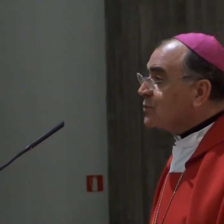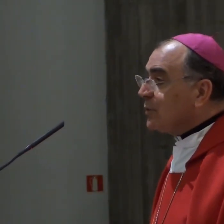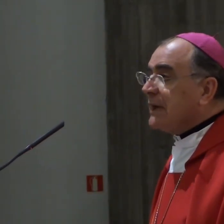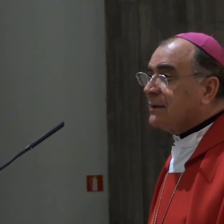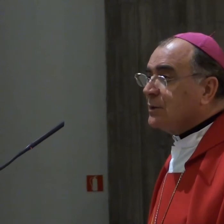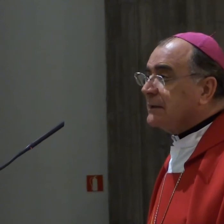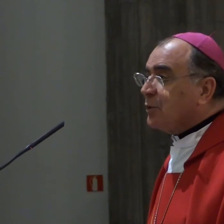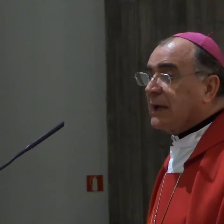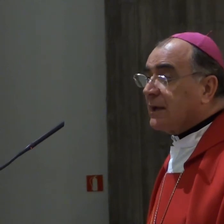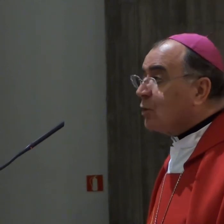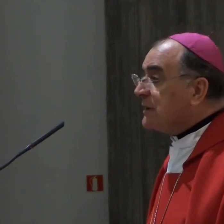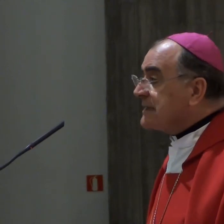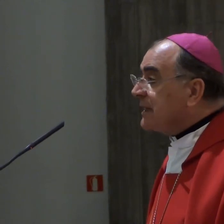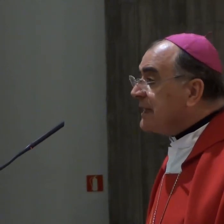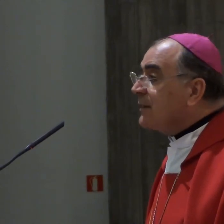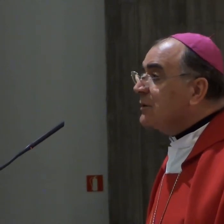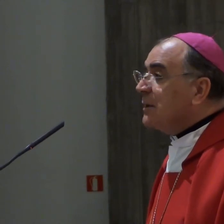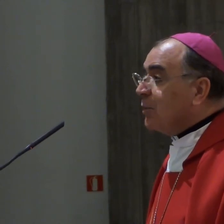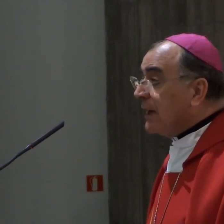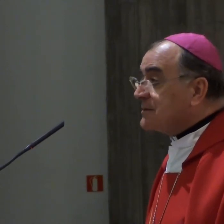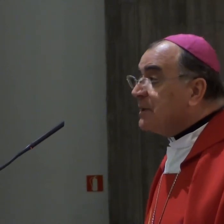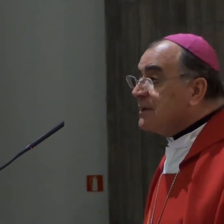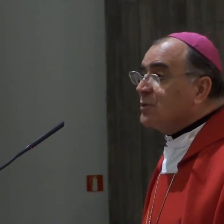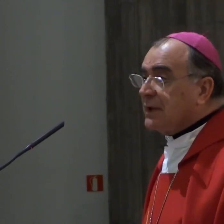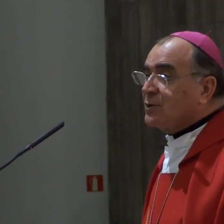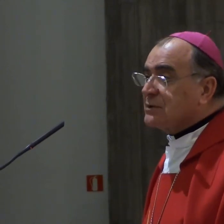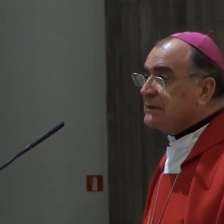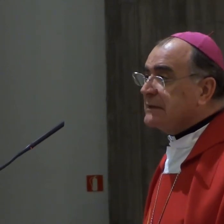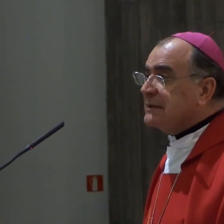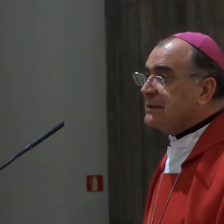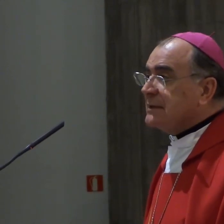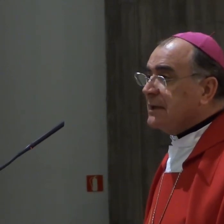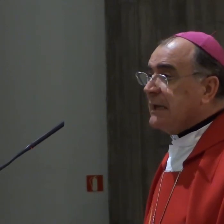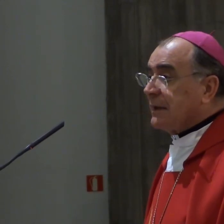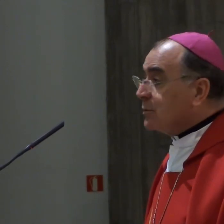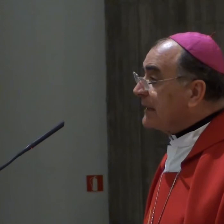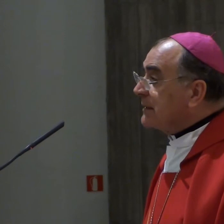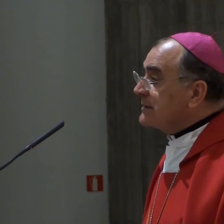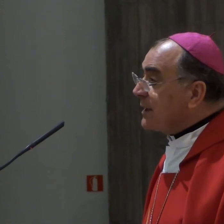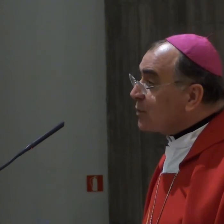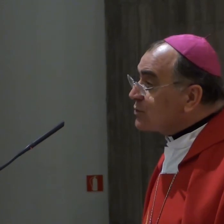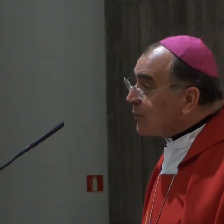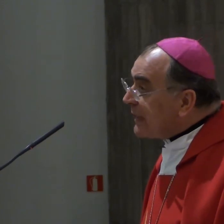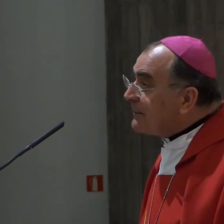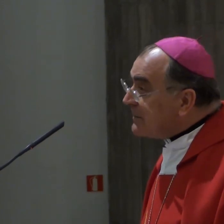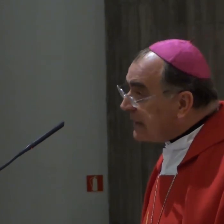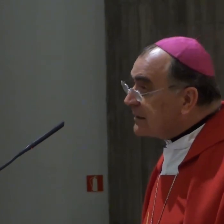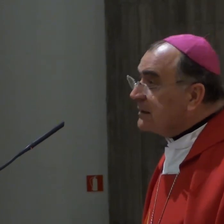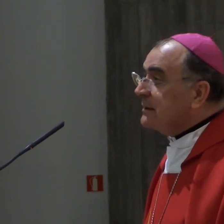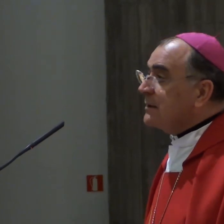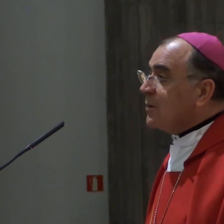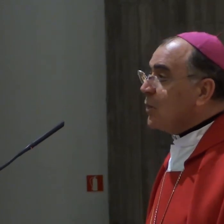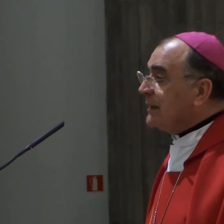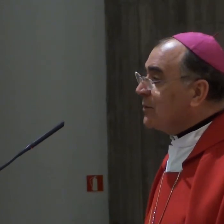hombre mejor en Construir la ciudad porque Dejó de ser guiado por el espíritu de Dios la ciudad se construirá